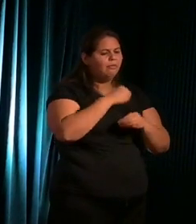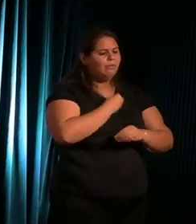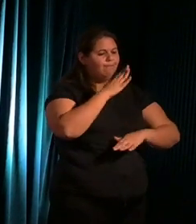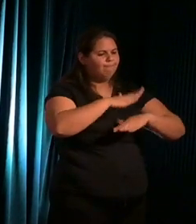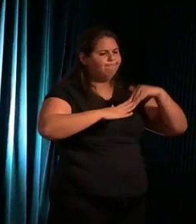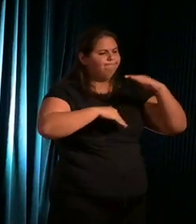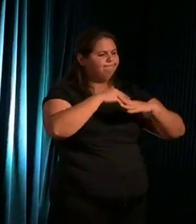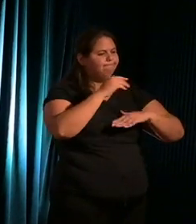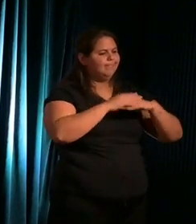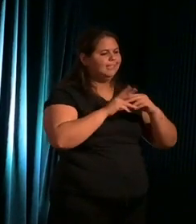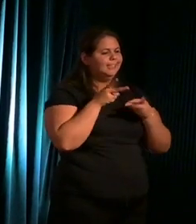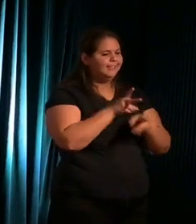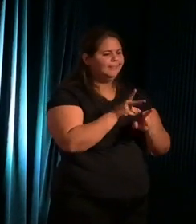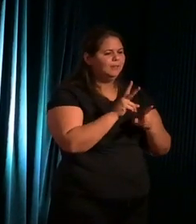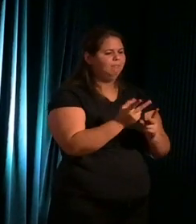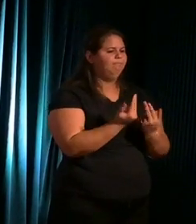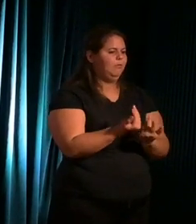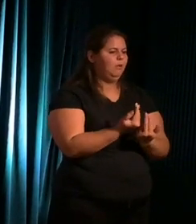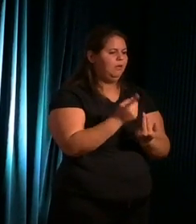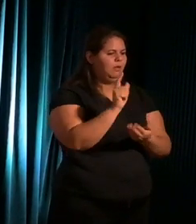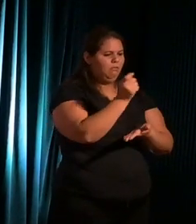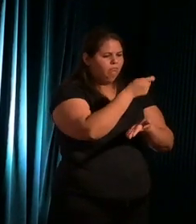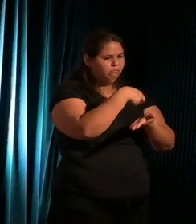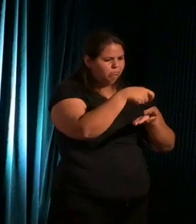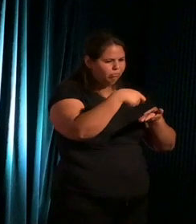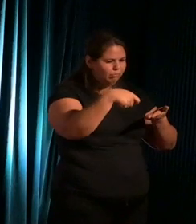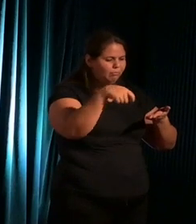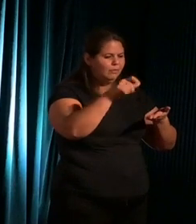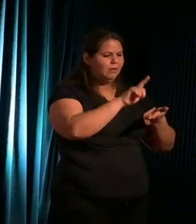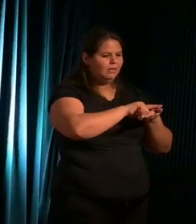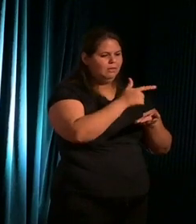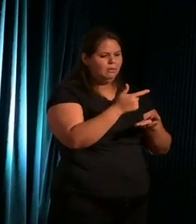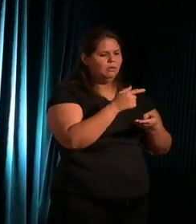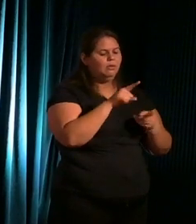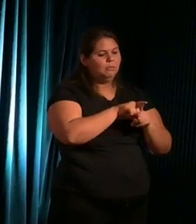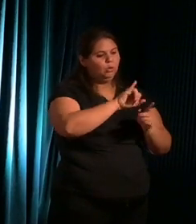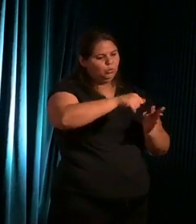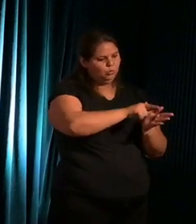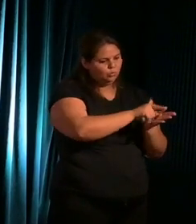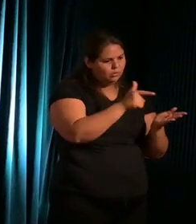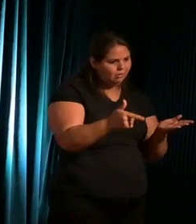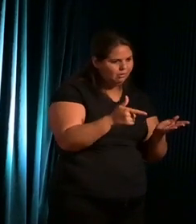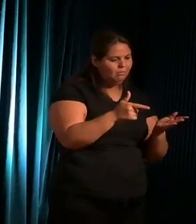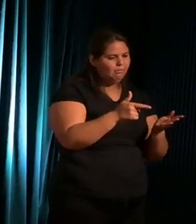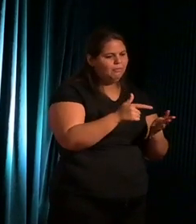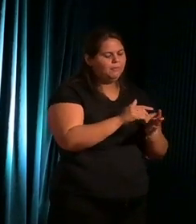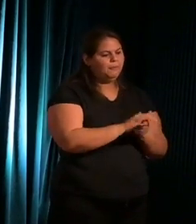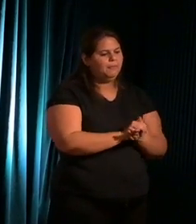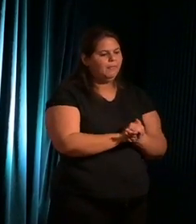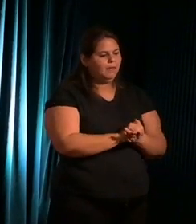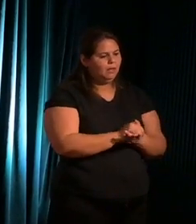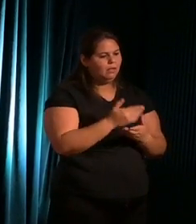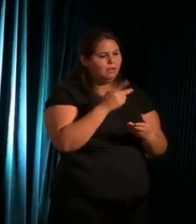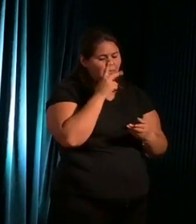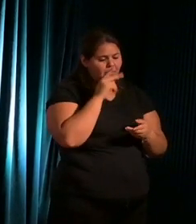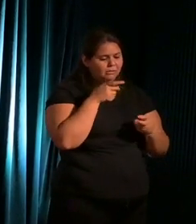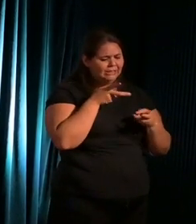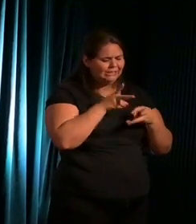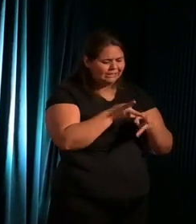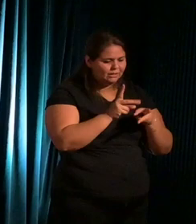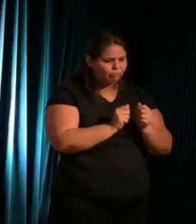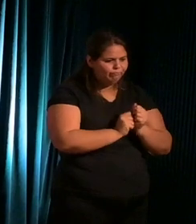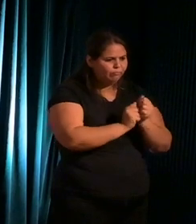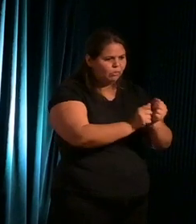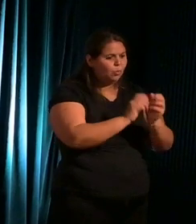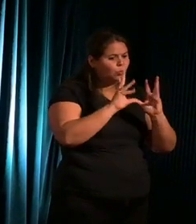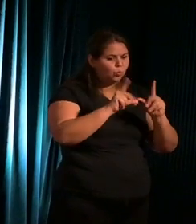desde sempre, que é escrita, que é, de fato, que acompanhou no fotojornalismo, né, e que o acompanha em todas